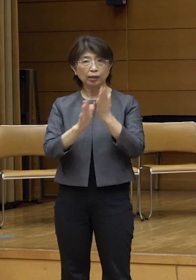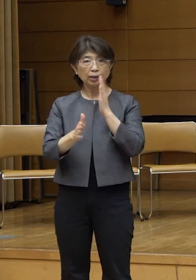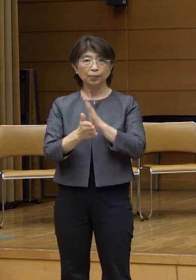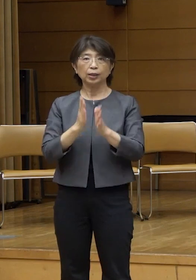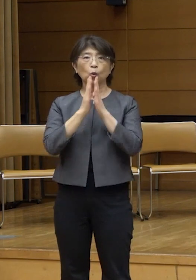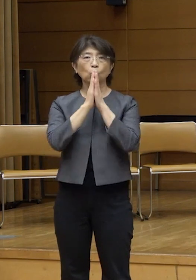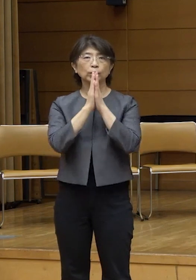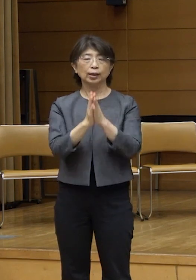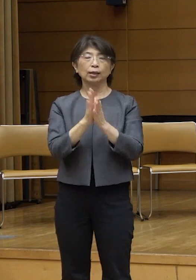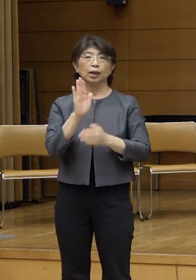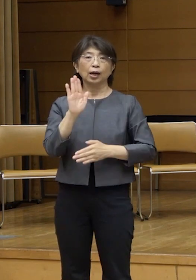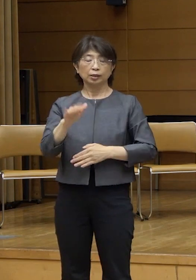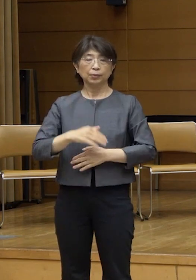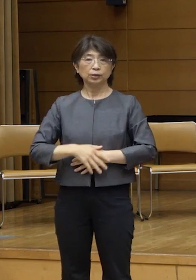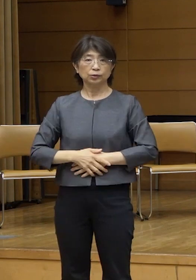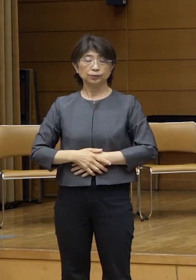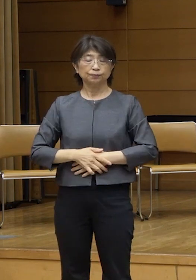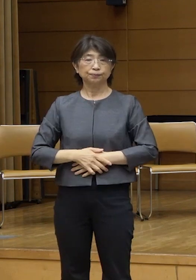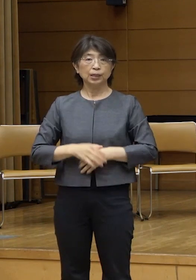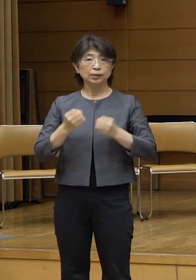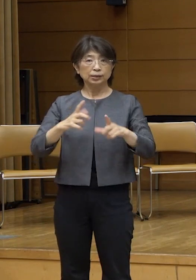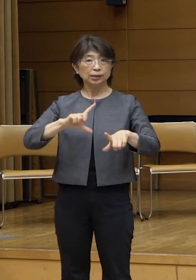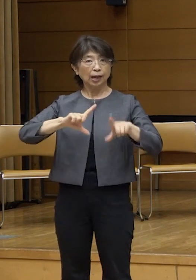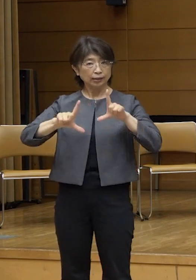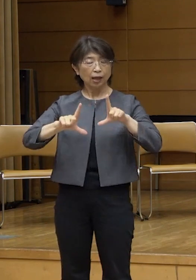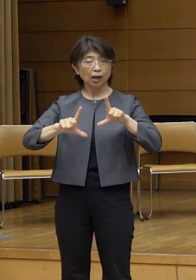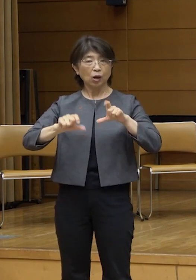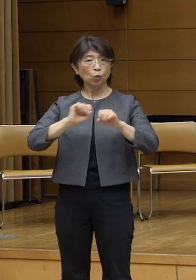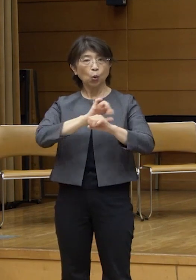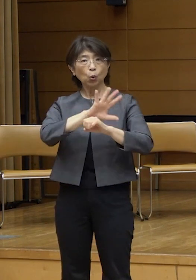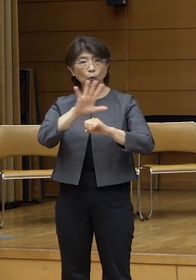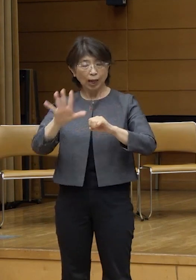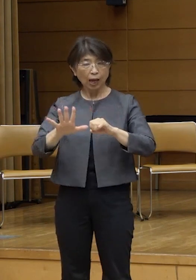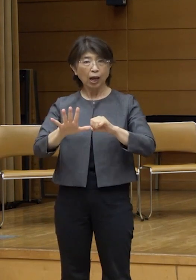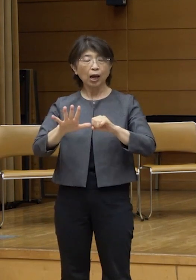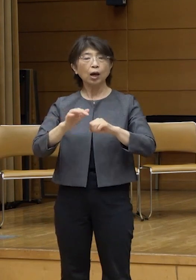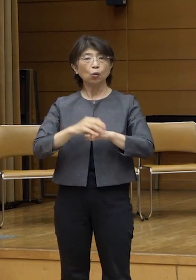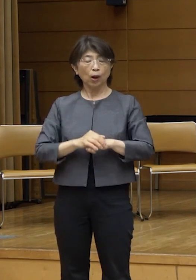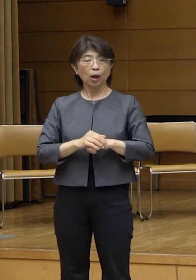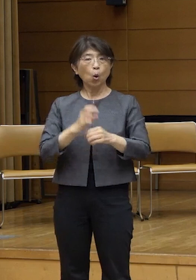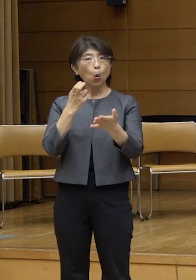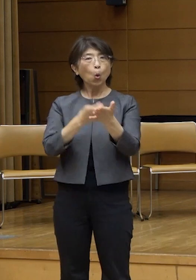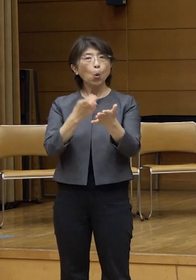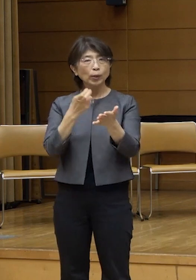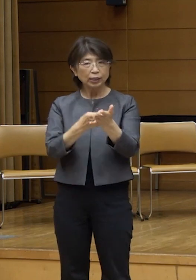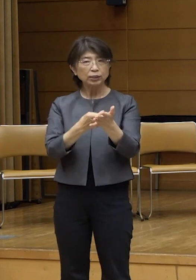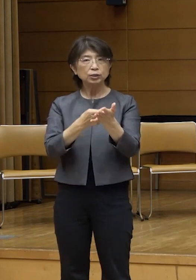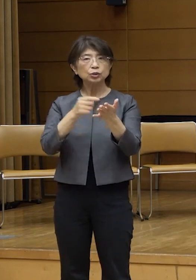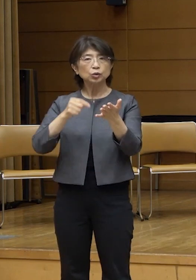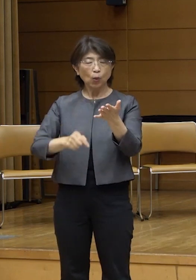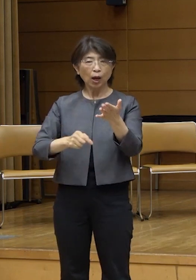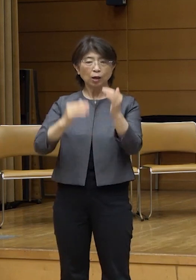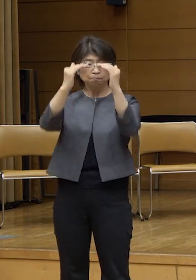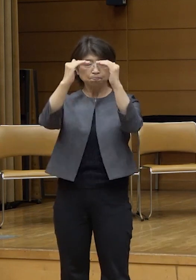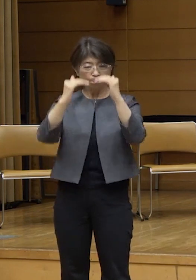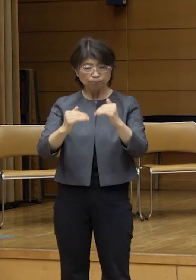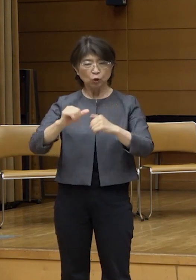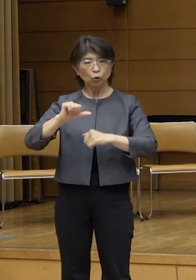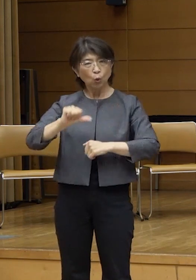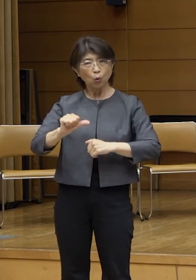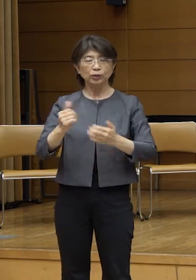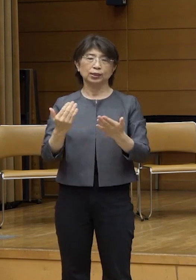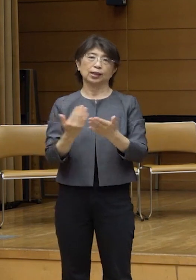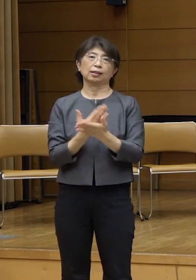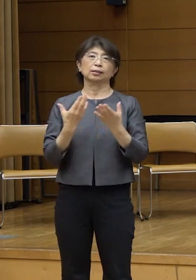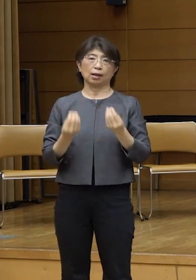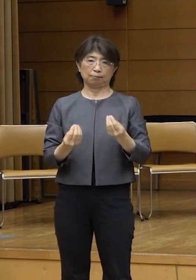たいと思います。まずは、新型コロナウイルス感染症、法律上は2類相当から5類になりました。しか